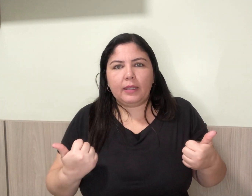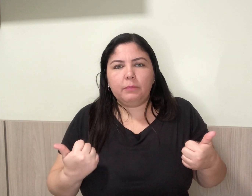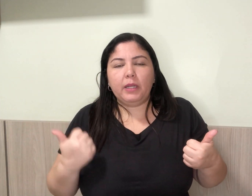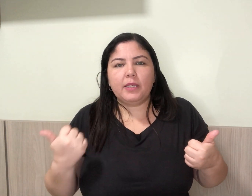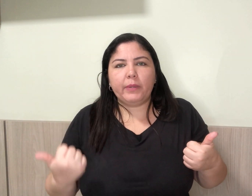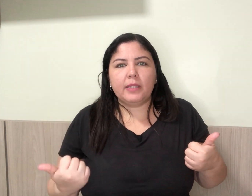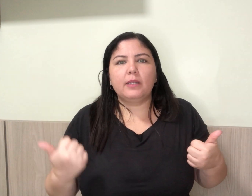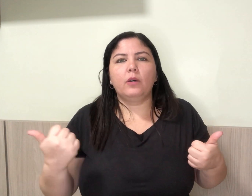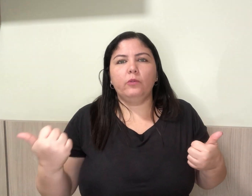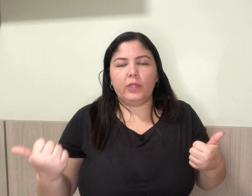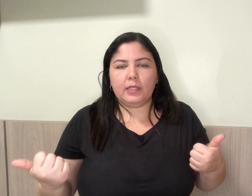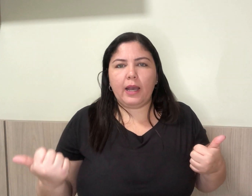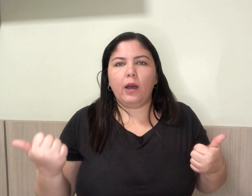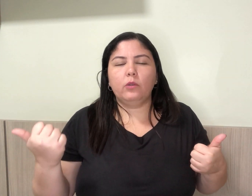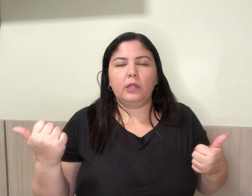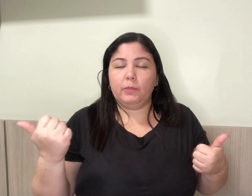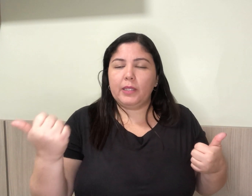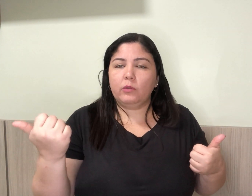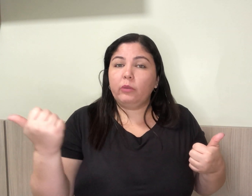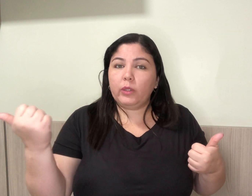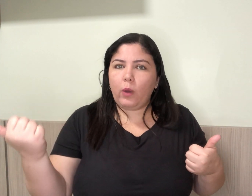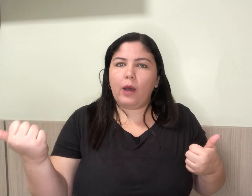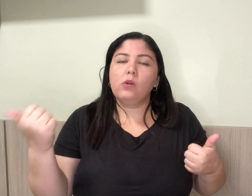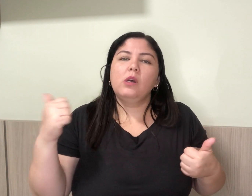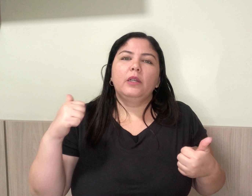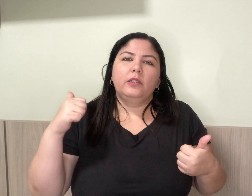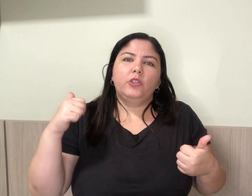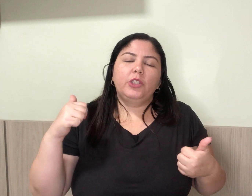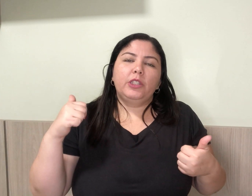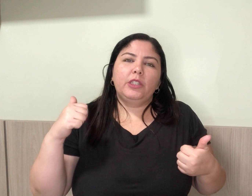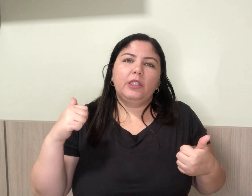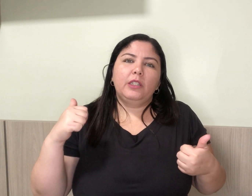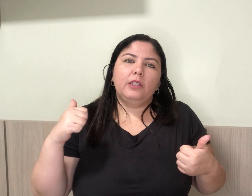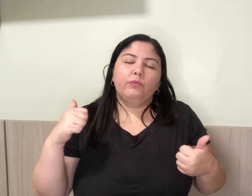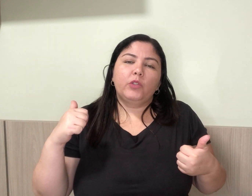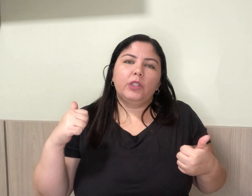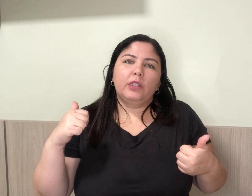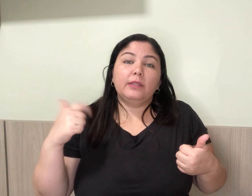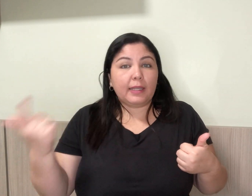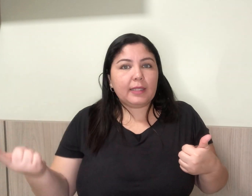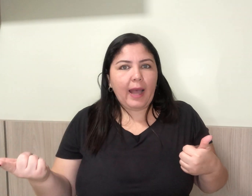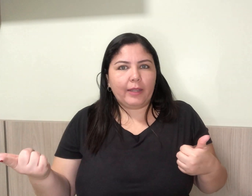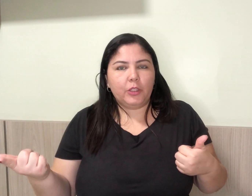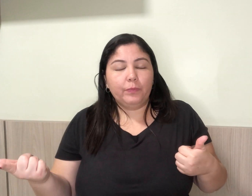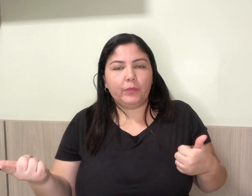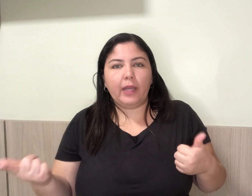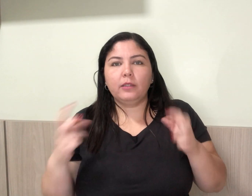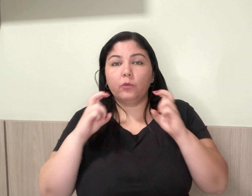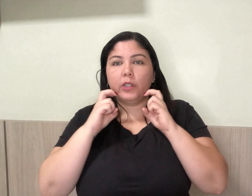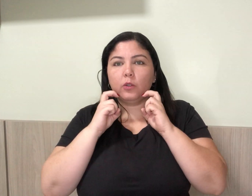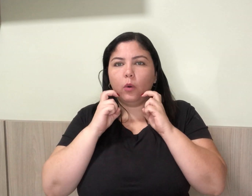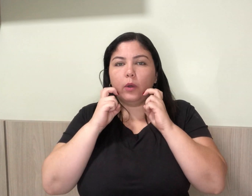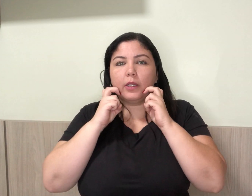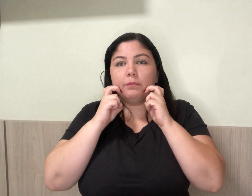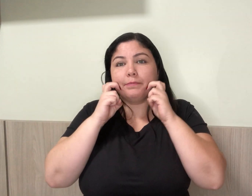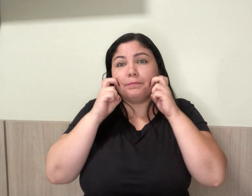pela expressão facial, a expressão não manual de intensidade, né? Então, vergonha,